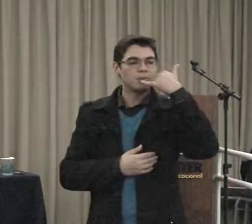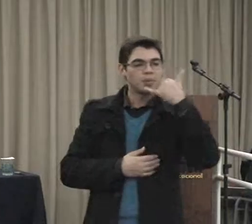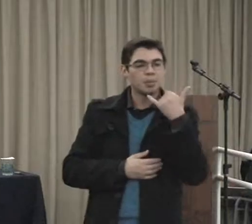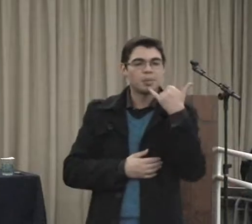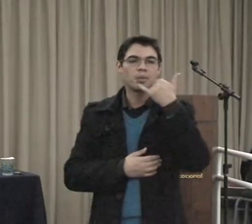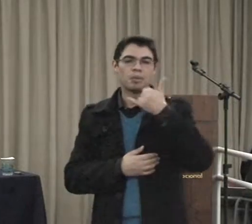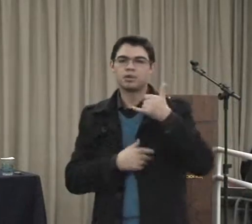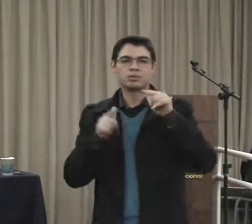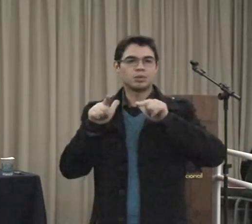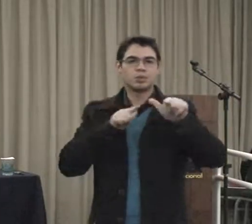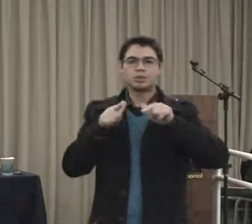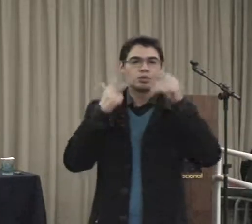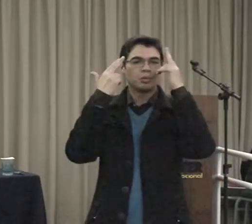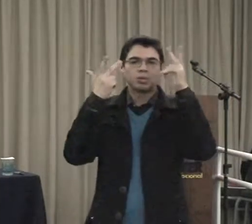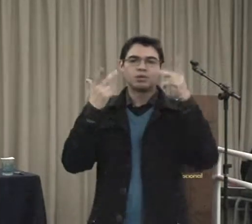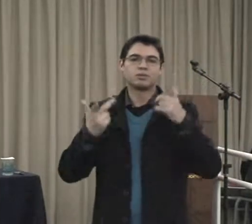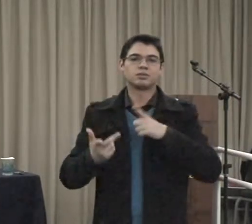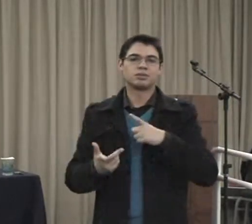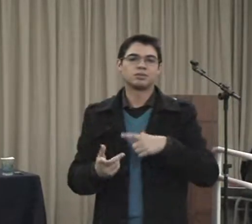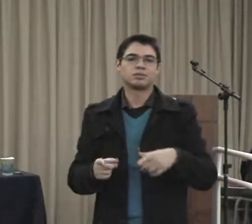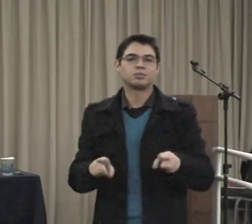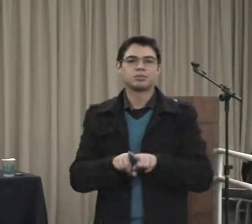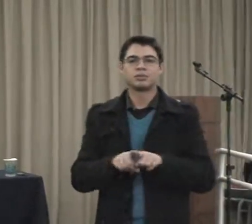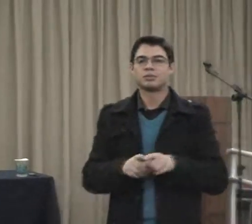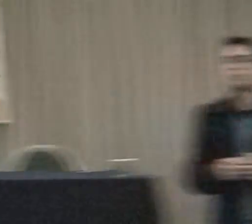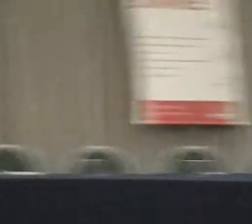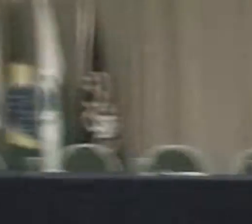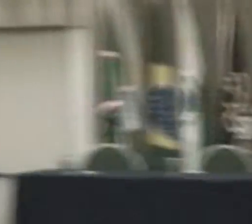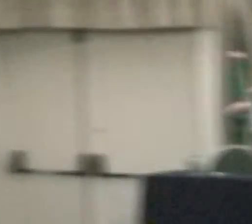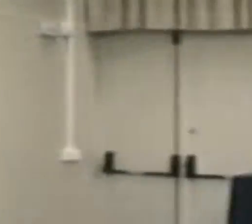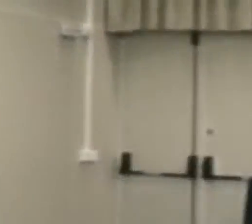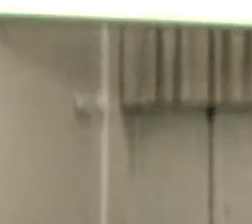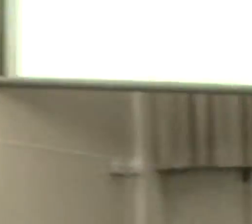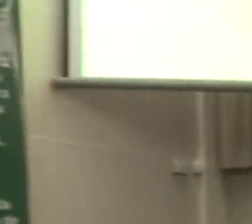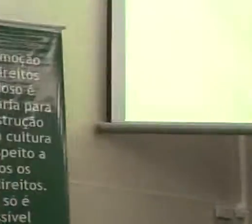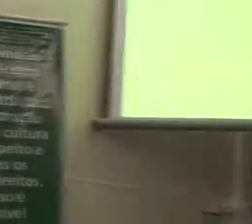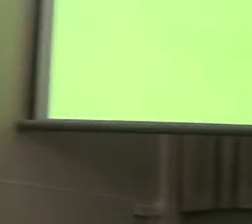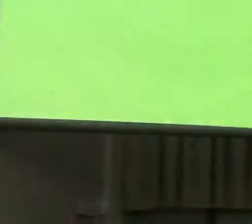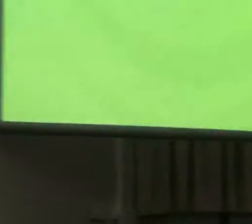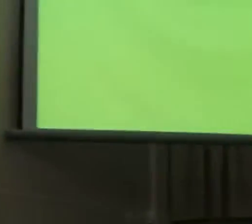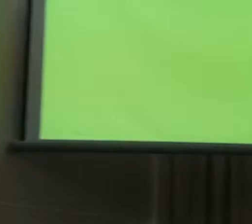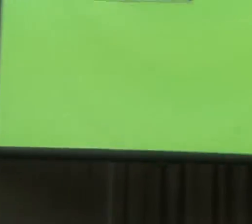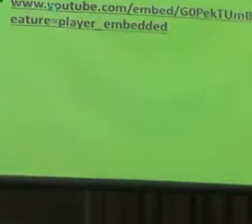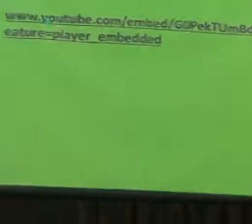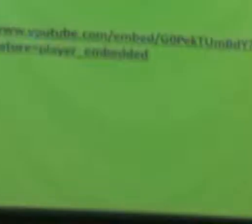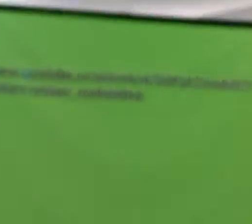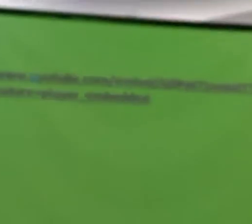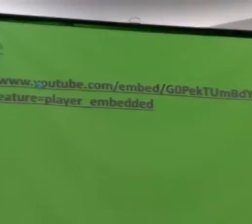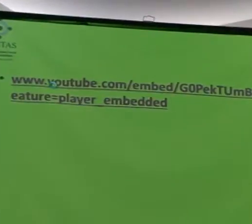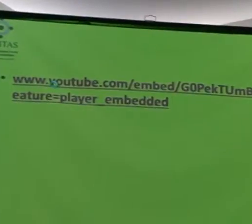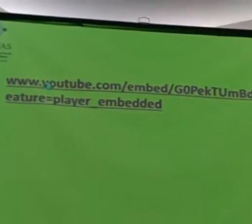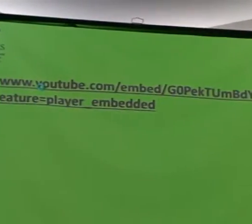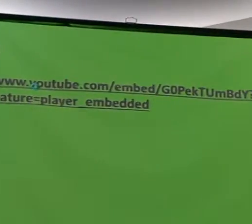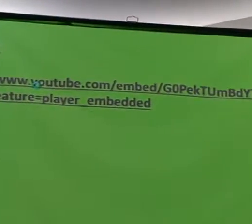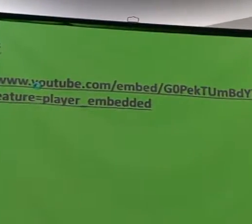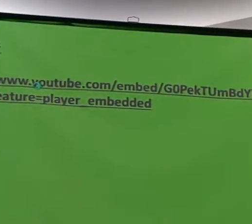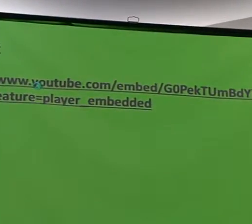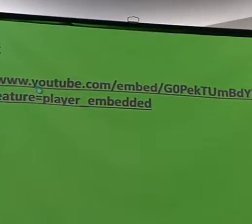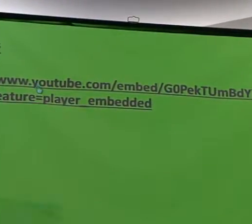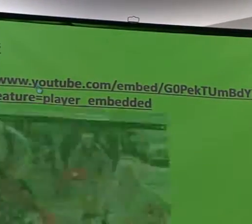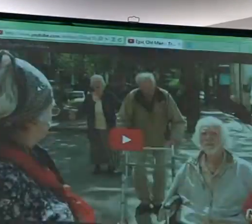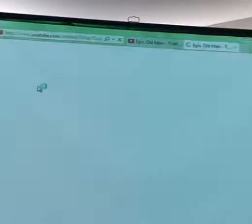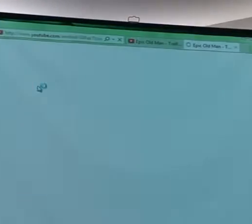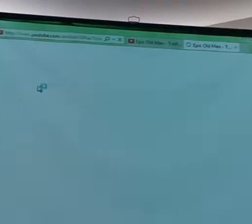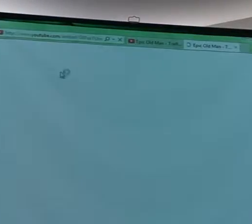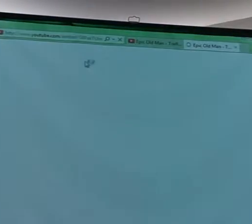com bastante naturalidade. Esperamos que aconteça alguma coisa, né? Talvez a gente vai